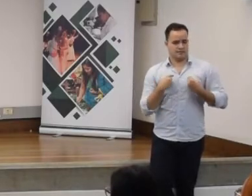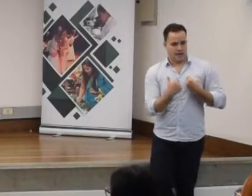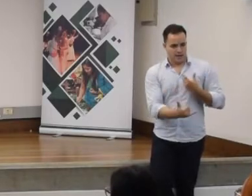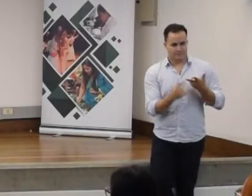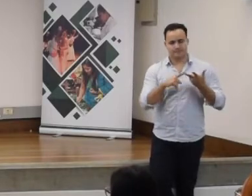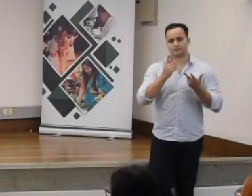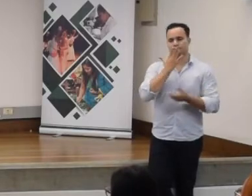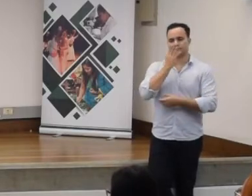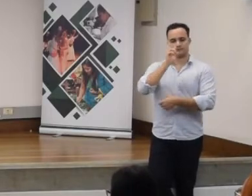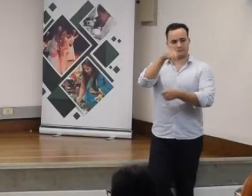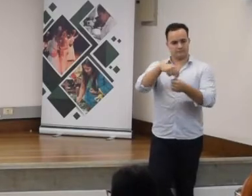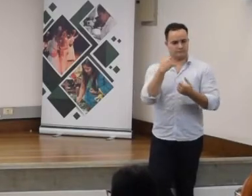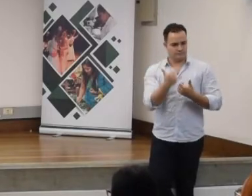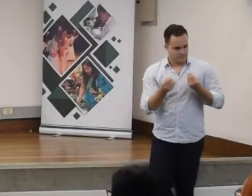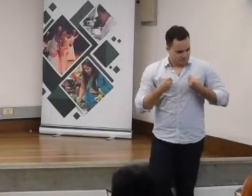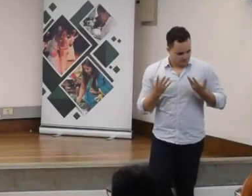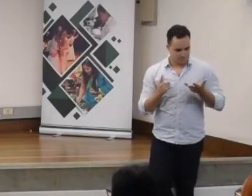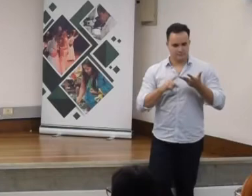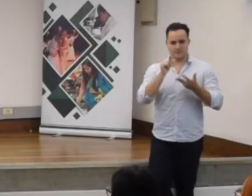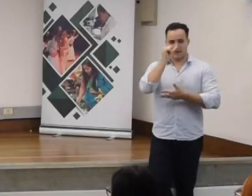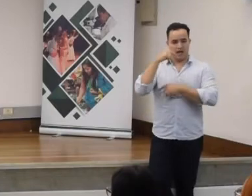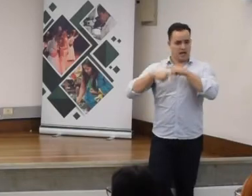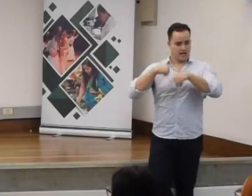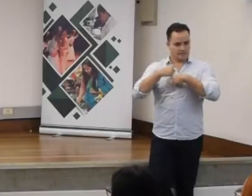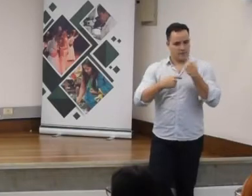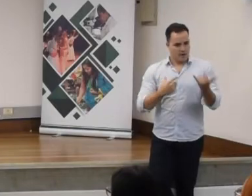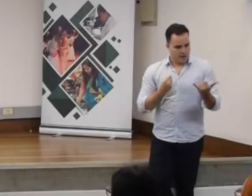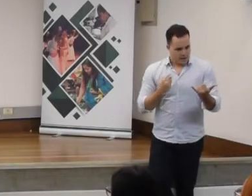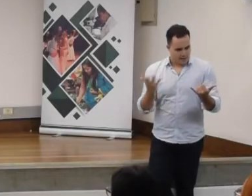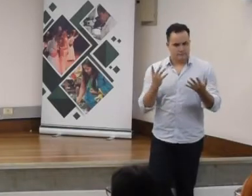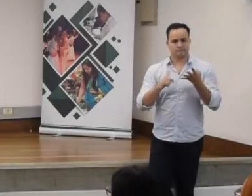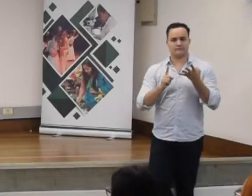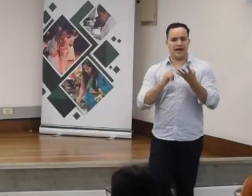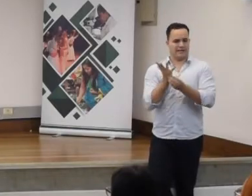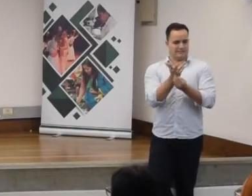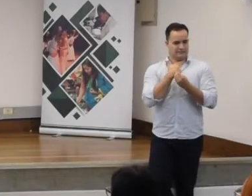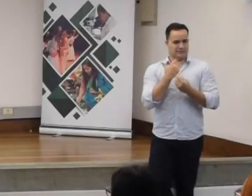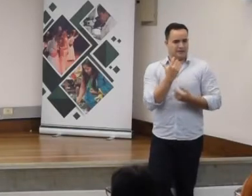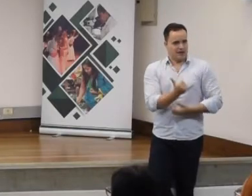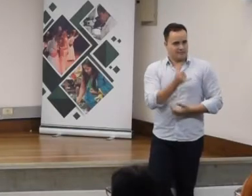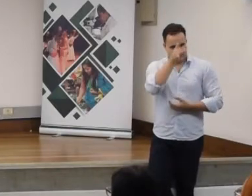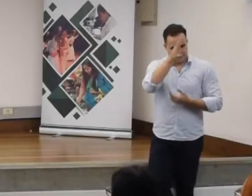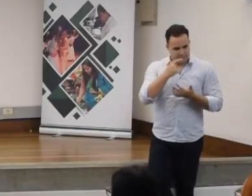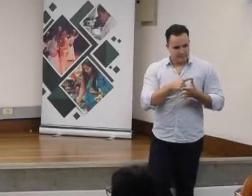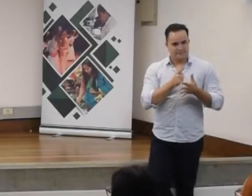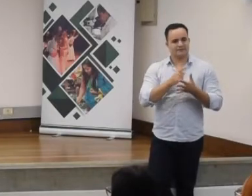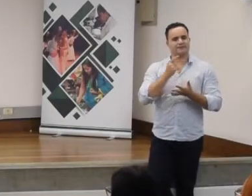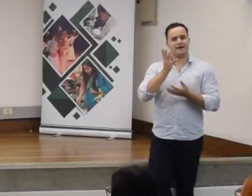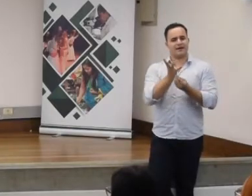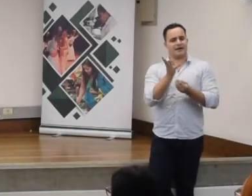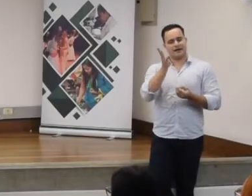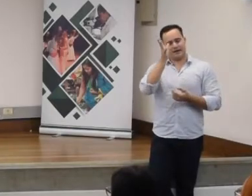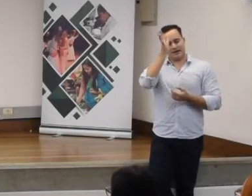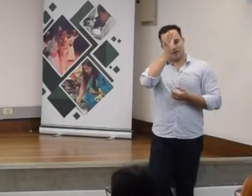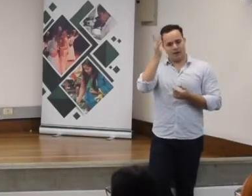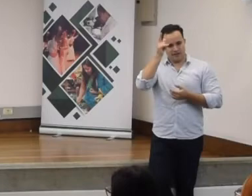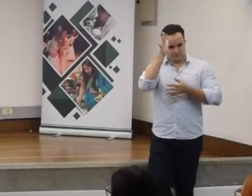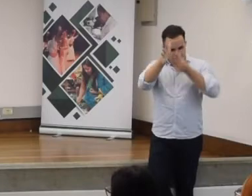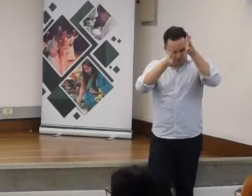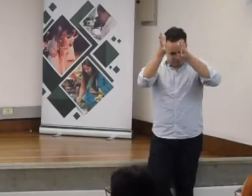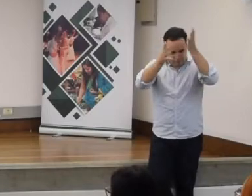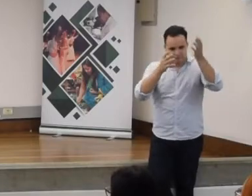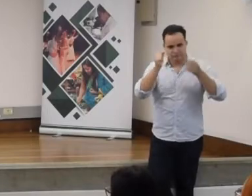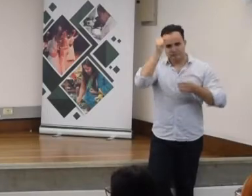lenguas indígenas, las lenguas afro, habitamos los lenguajes artísticos, creativos, habitamos, digamos, toda esta diversidad, y digamos que esa es